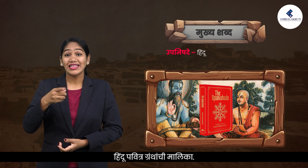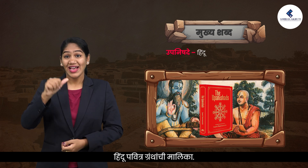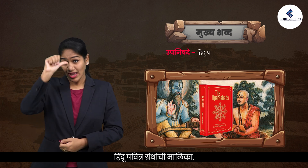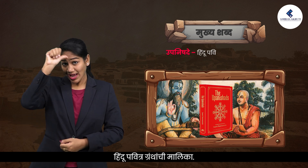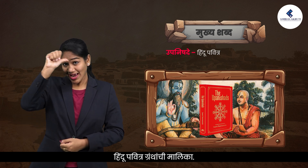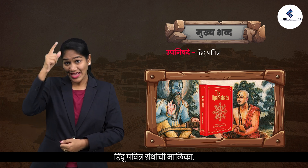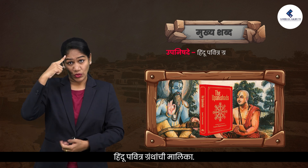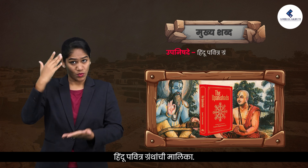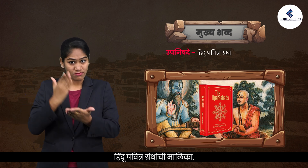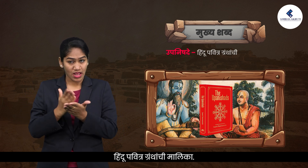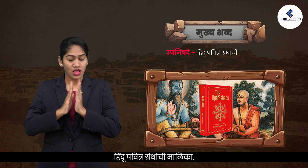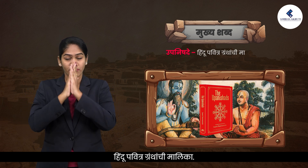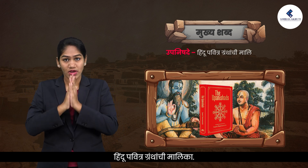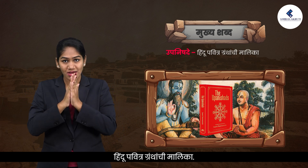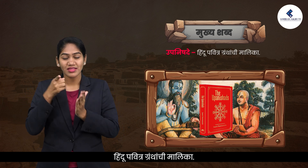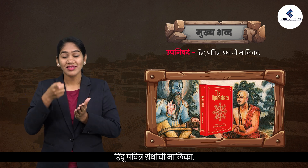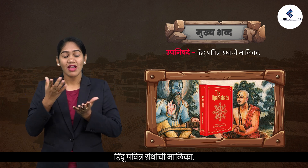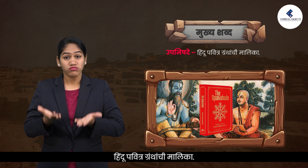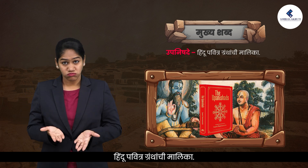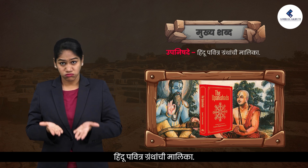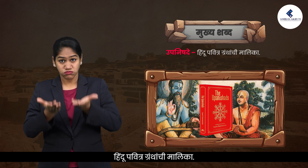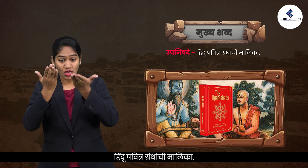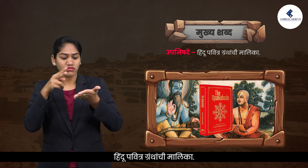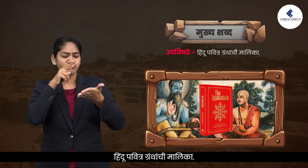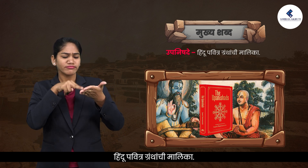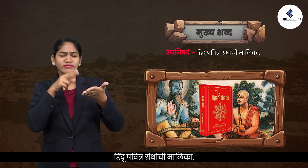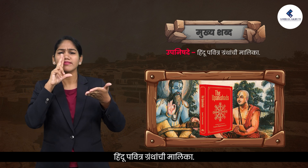हिंदू पवित्र ग्रंथांची मालिका.